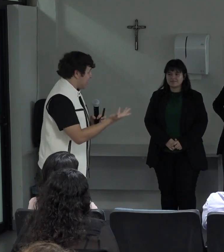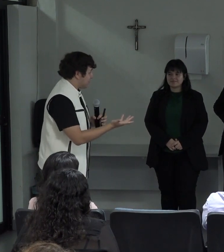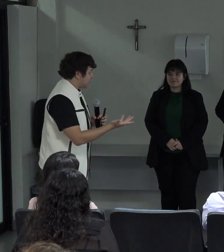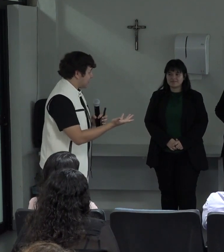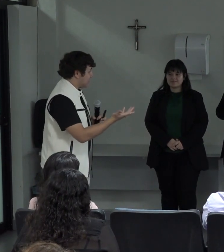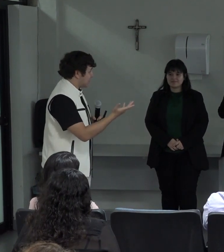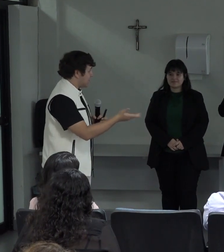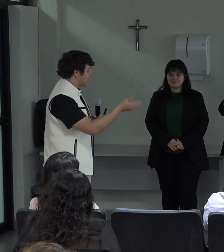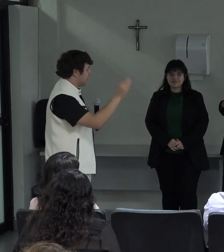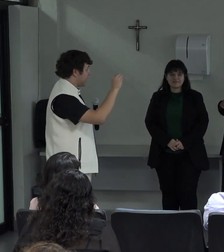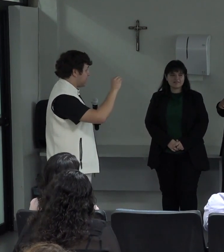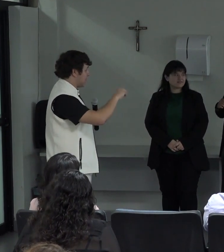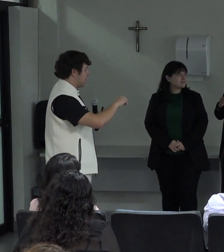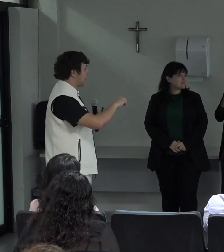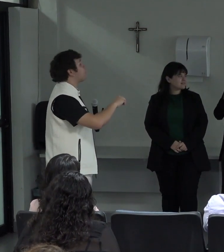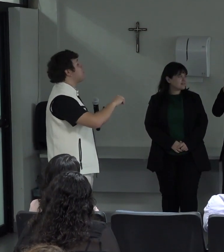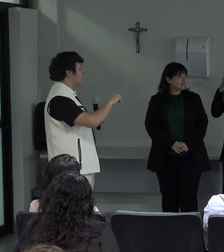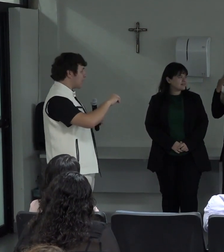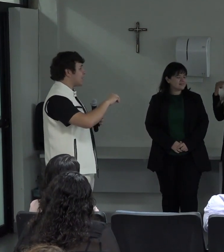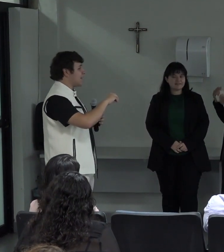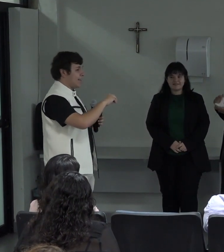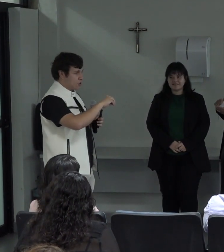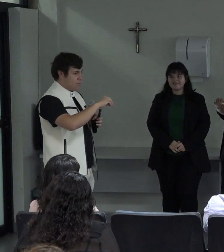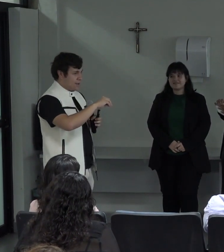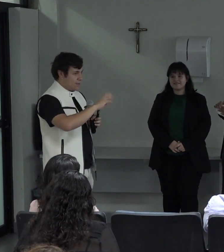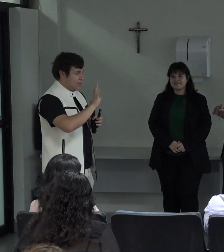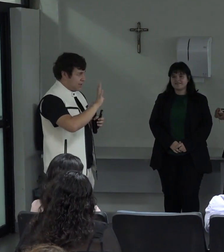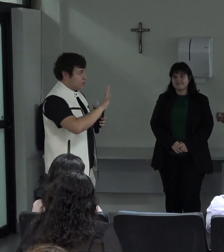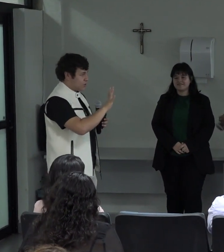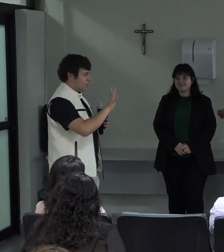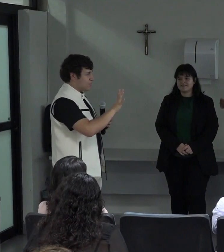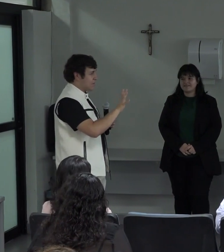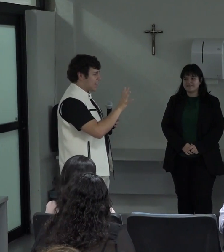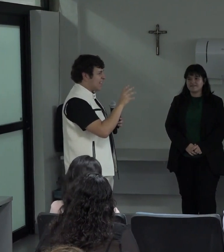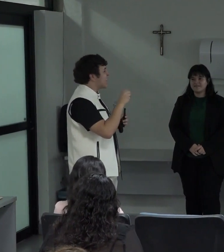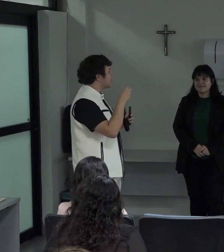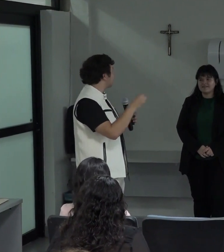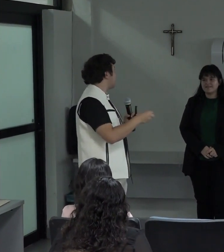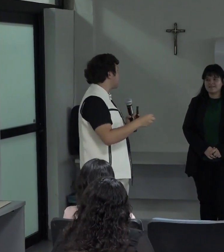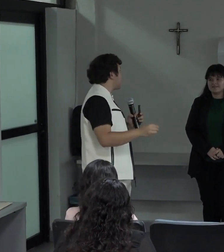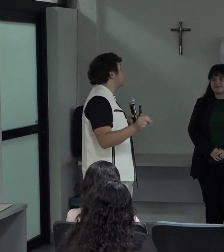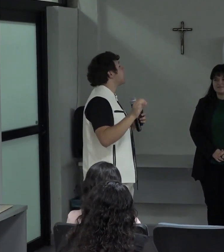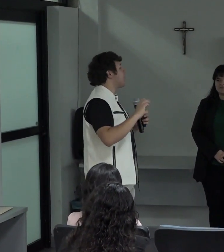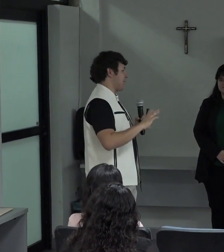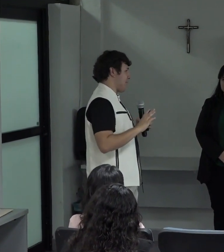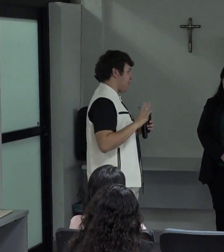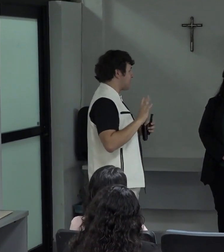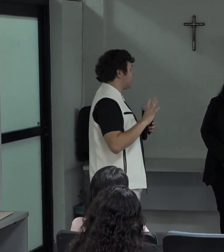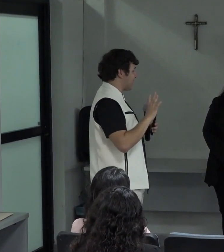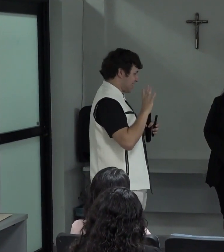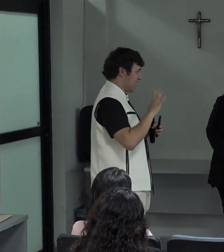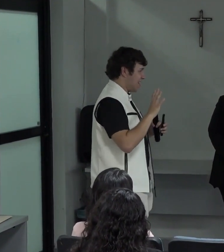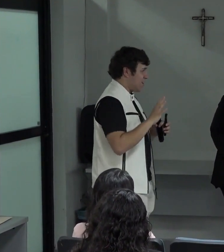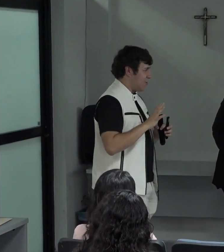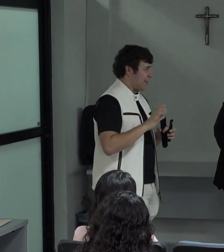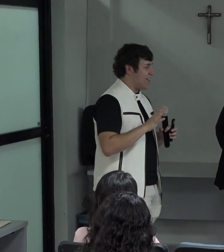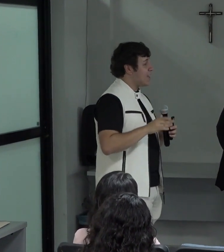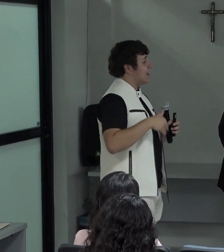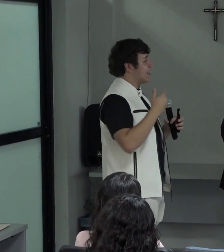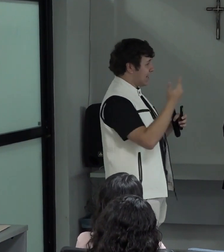de señas quedamos que tiene mímica como parte del idioma. Entonces vamos a ver qué tanto cambia o no cambia. Vamos a ver qué tal. ¿Ok? Las reglas